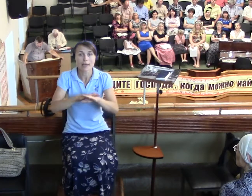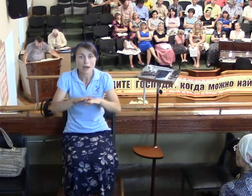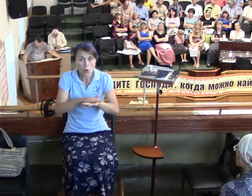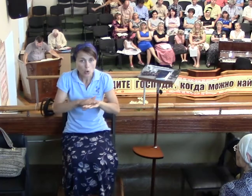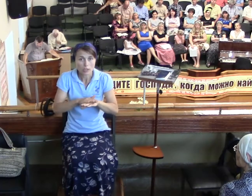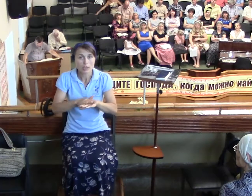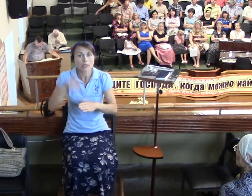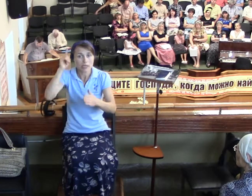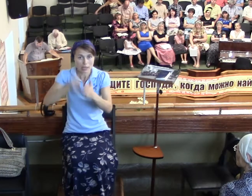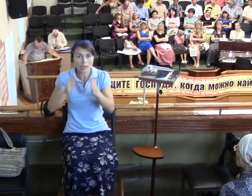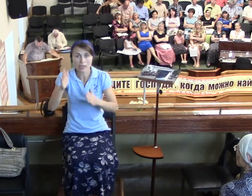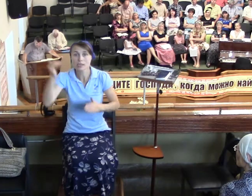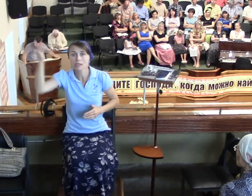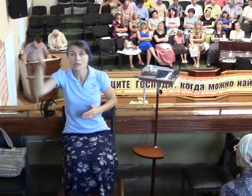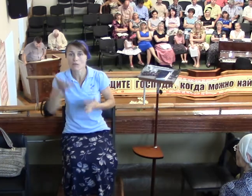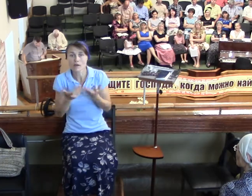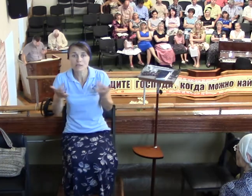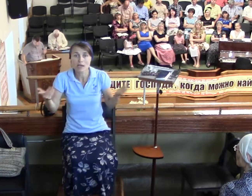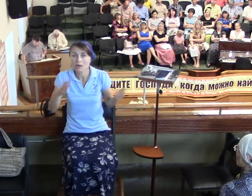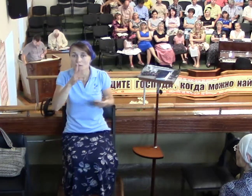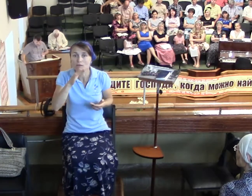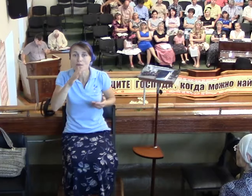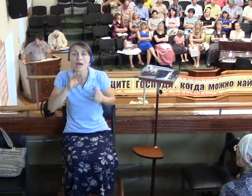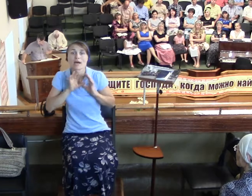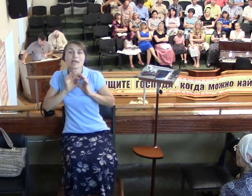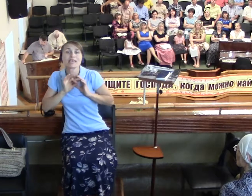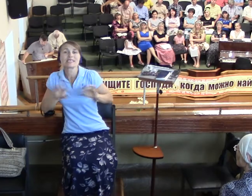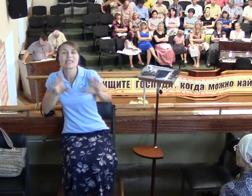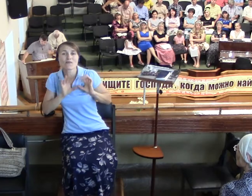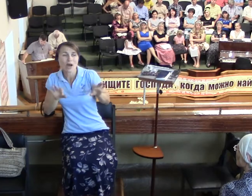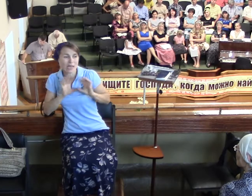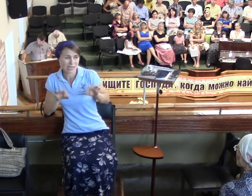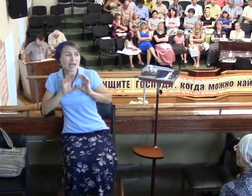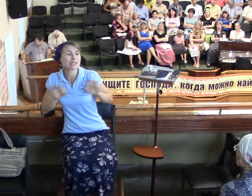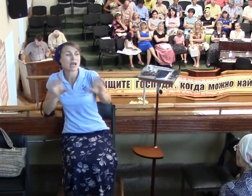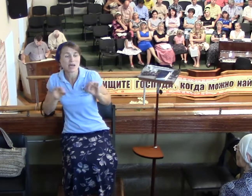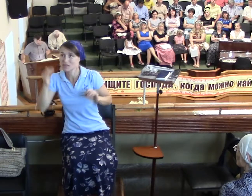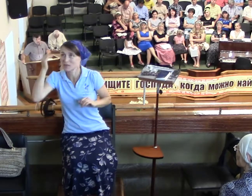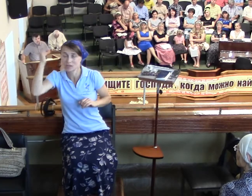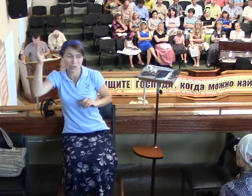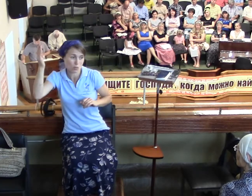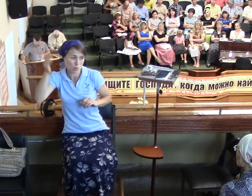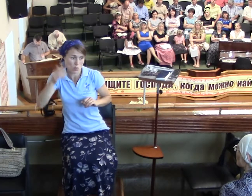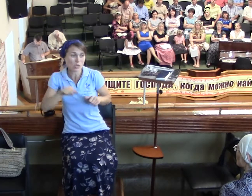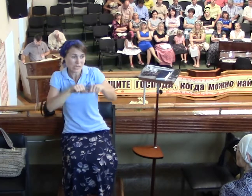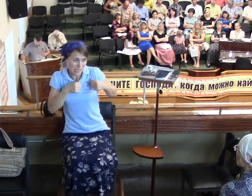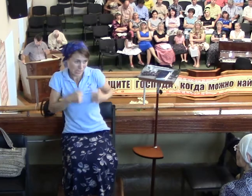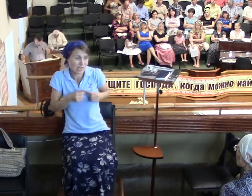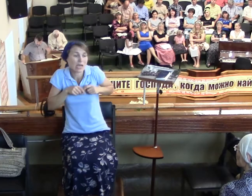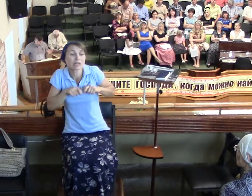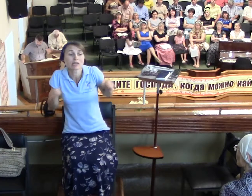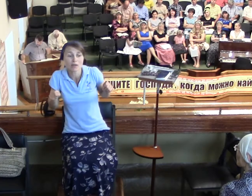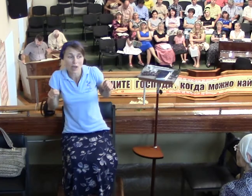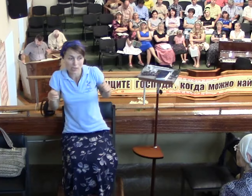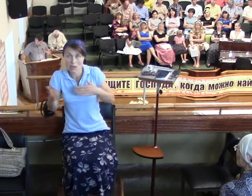надейтесь на Него во всякое время, изливайте перед Ним сердце ваше. Бог нам прибежище». И